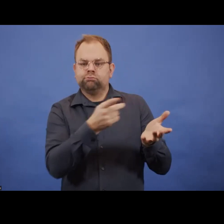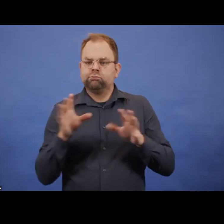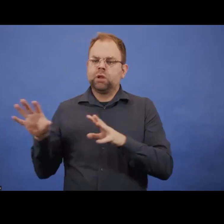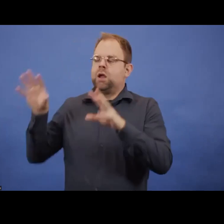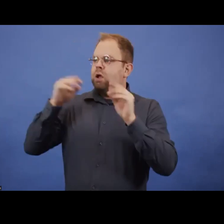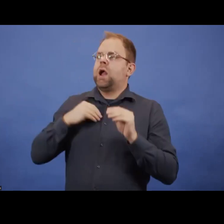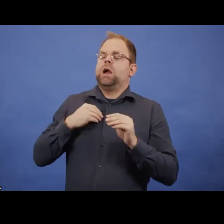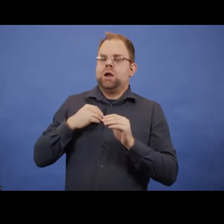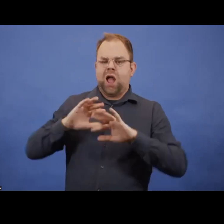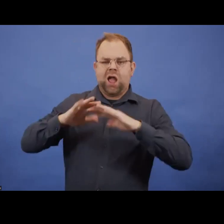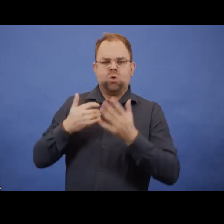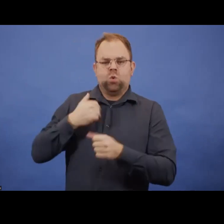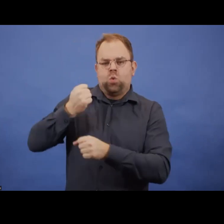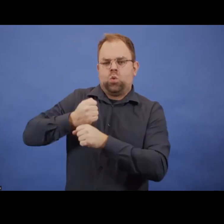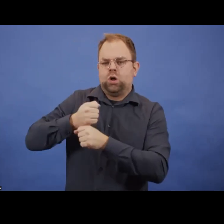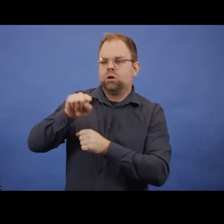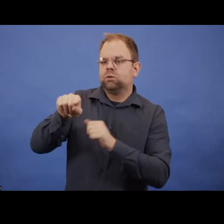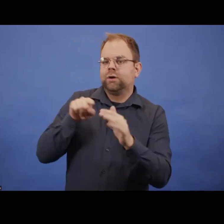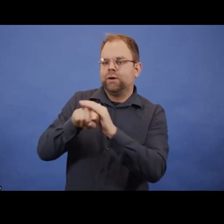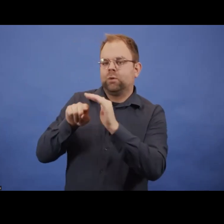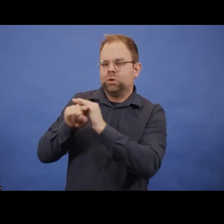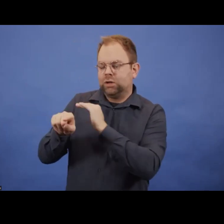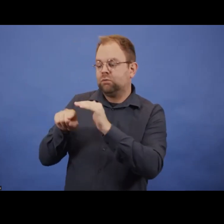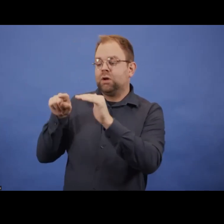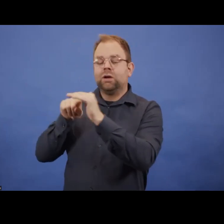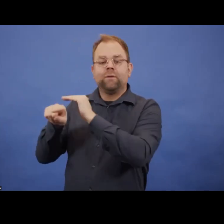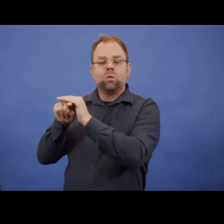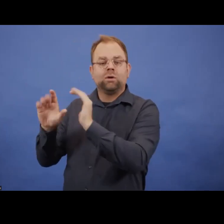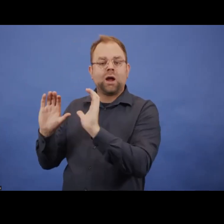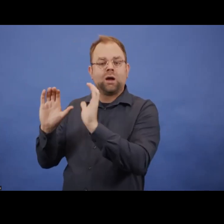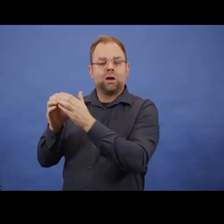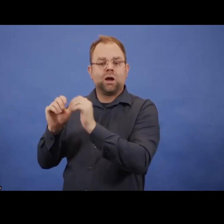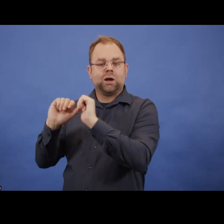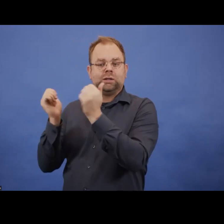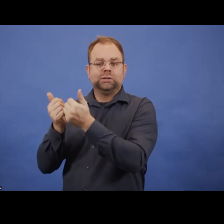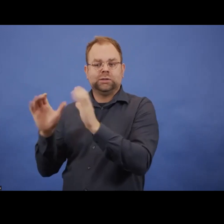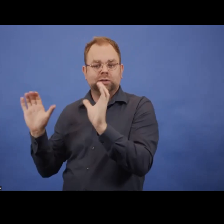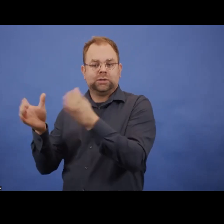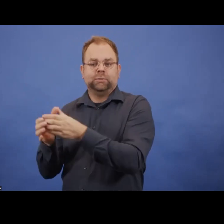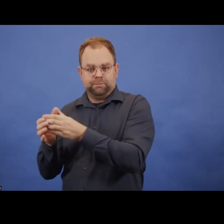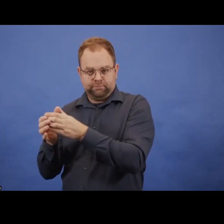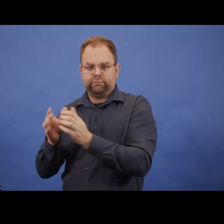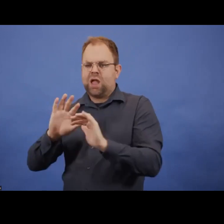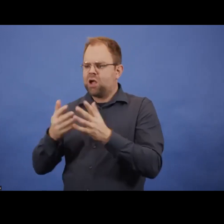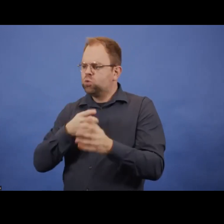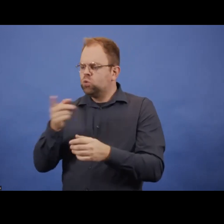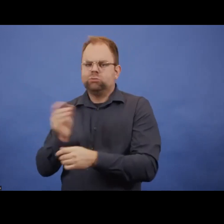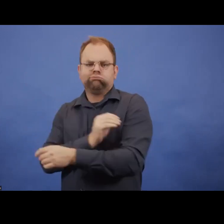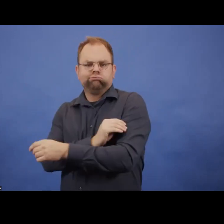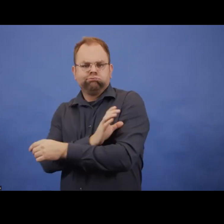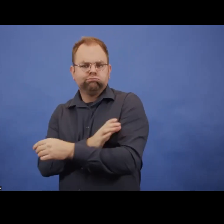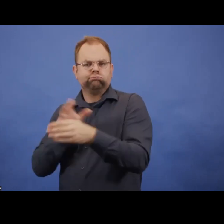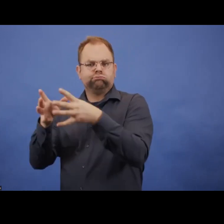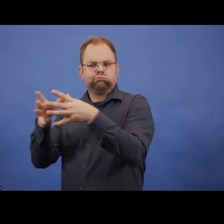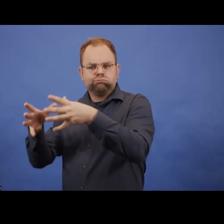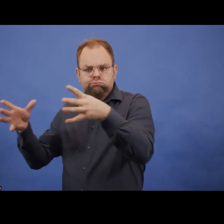la capacidad en cuanto a la inclusión de las personas con discapacidades. Y Martel también